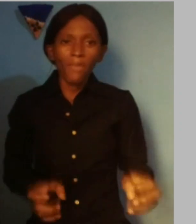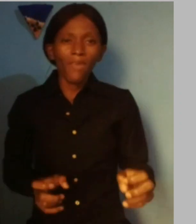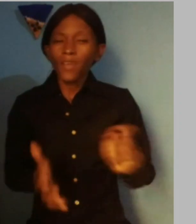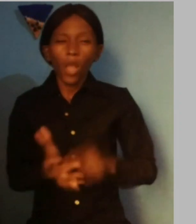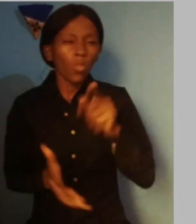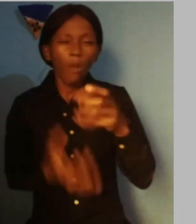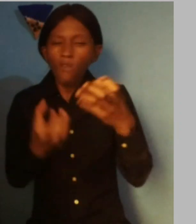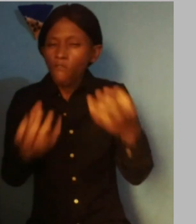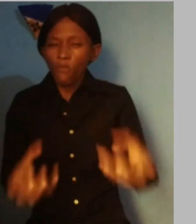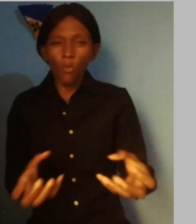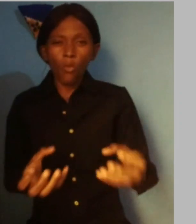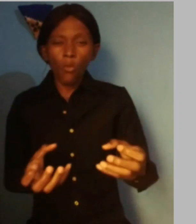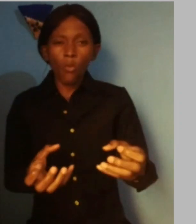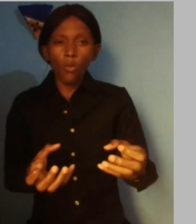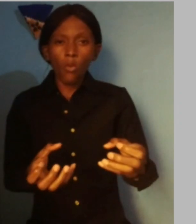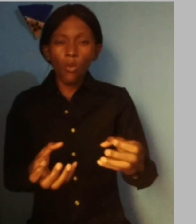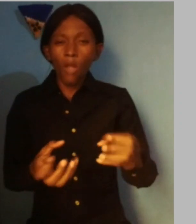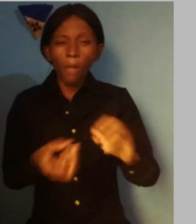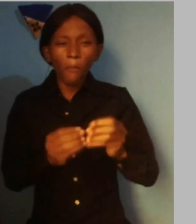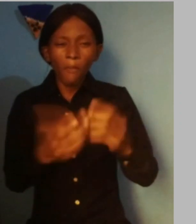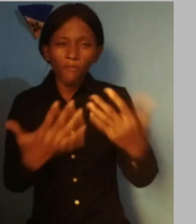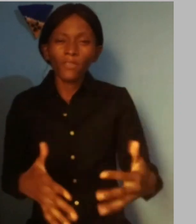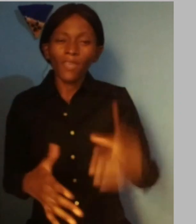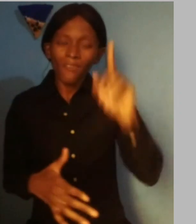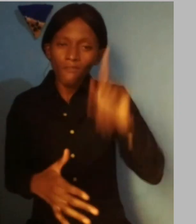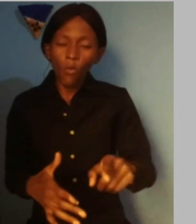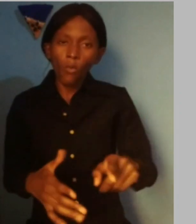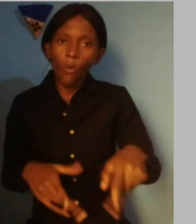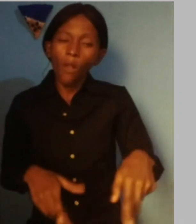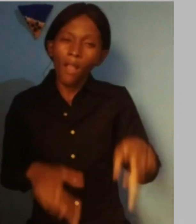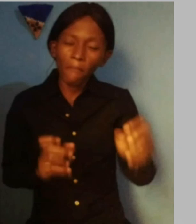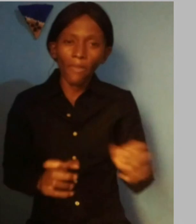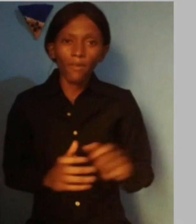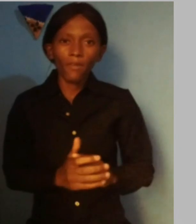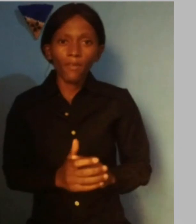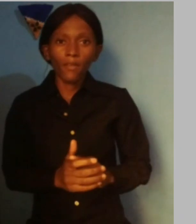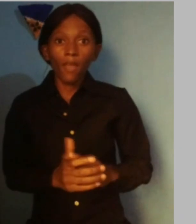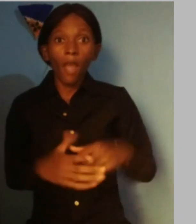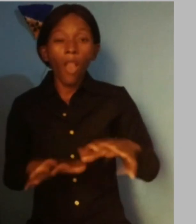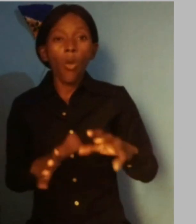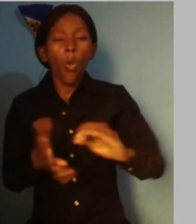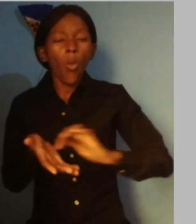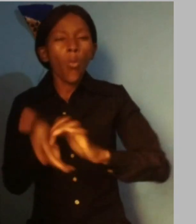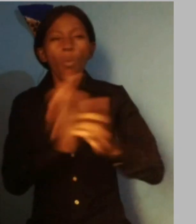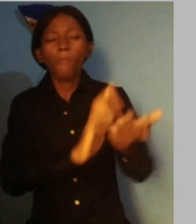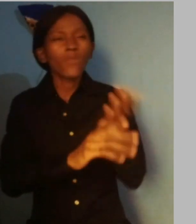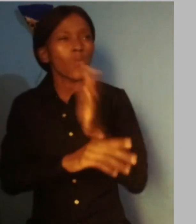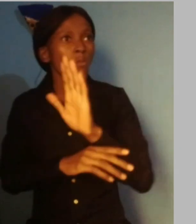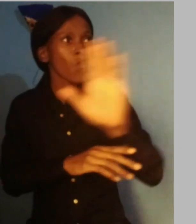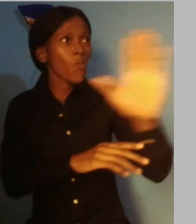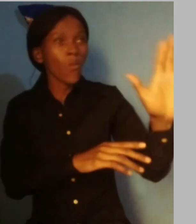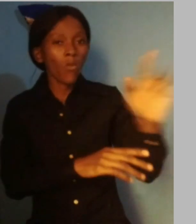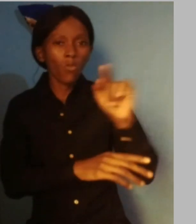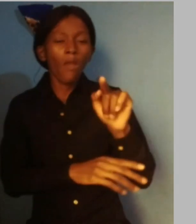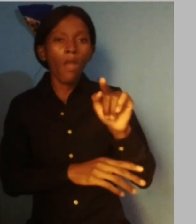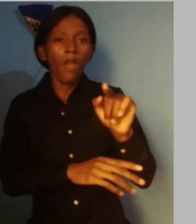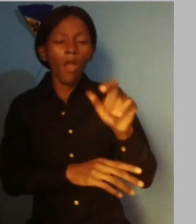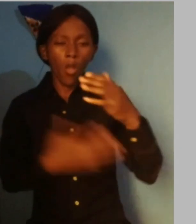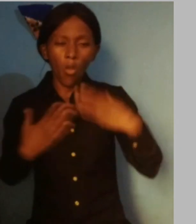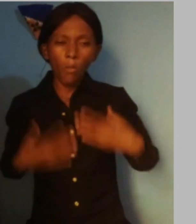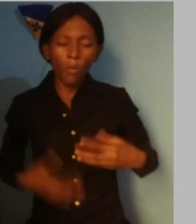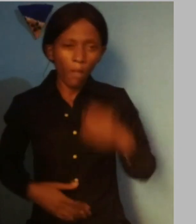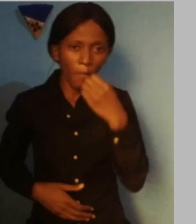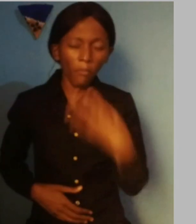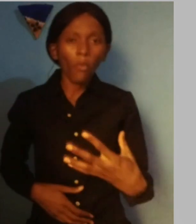des solutions partout et être ainsi un exemple pour tous, quel que